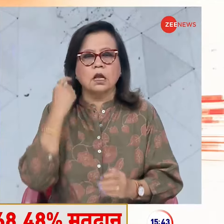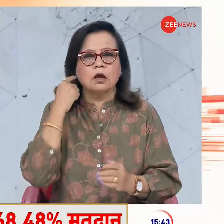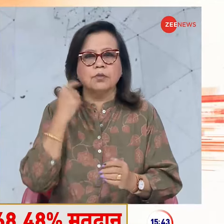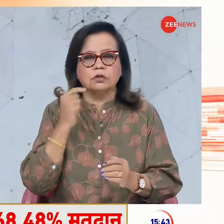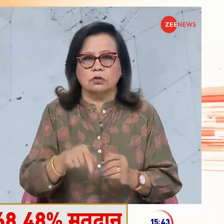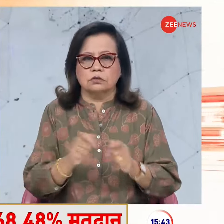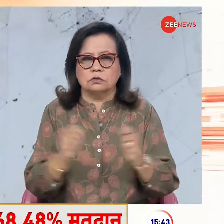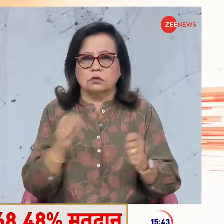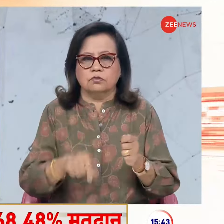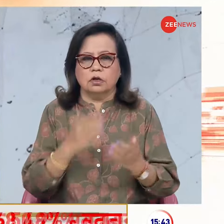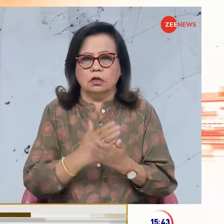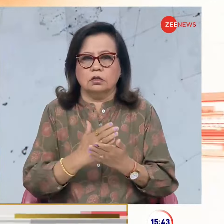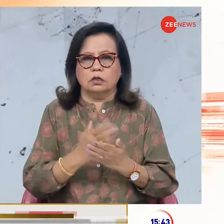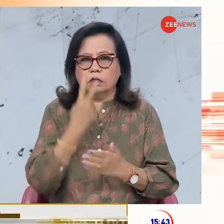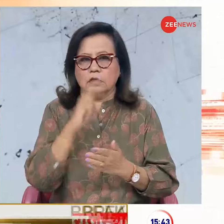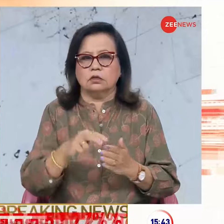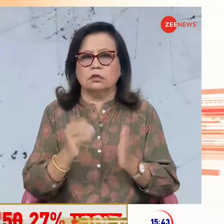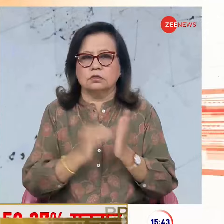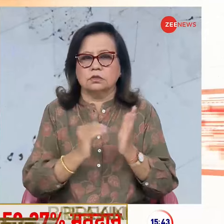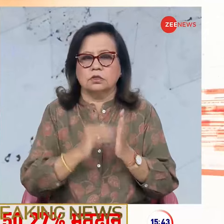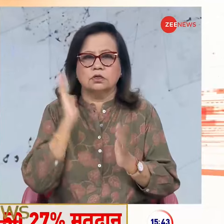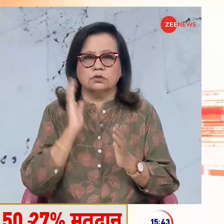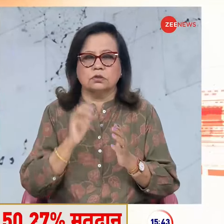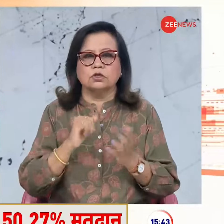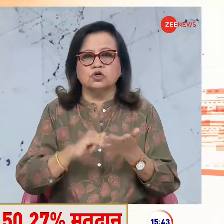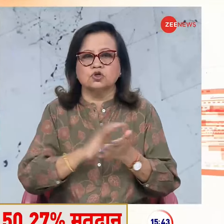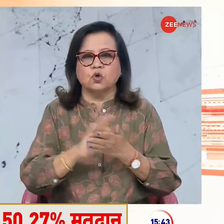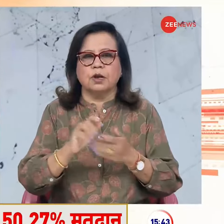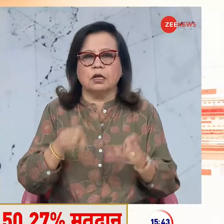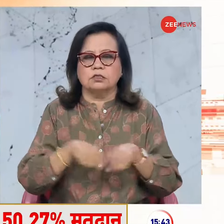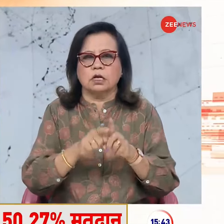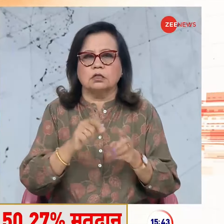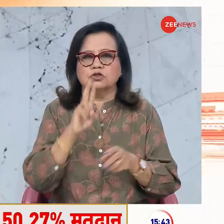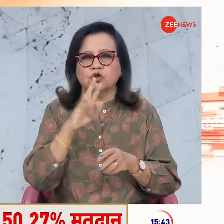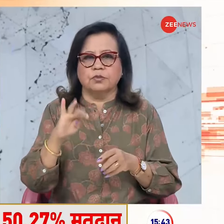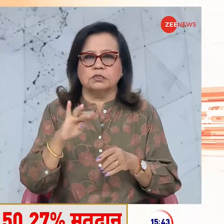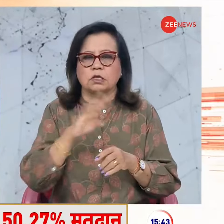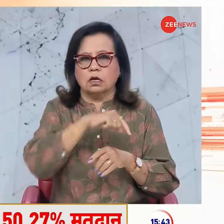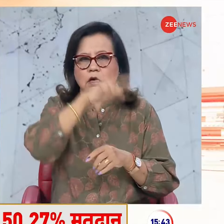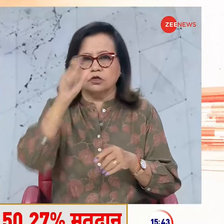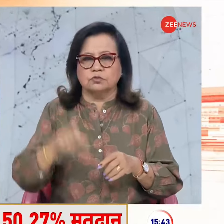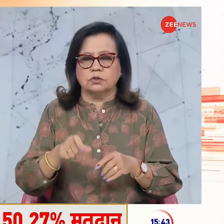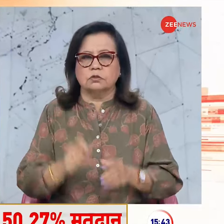बधिरों के लिए समाचार में फिलहाल इतना ही। आगे देखिए शोभना यादव के साथ 24 का राजपथ।